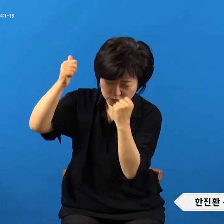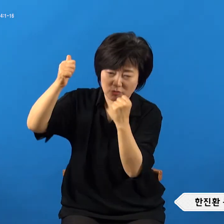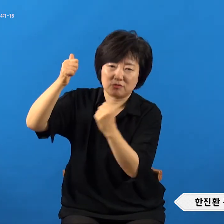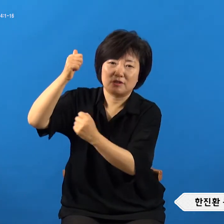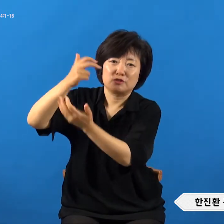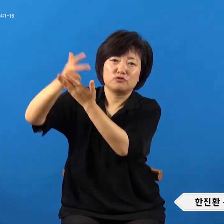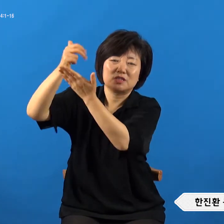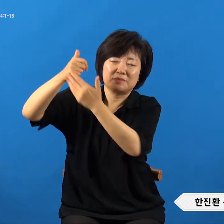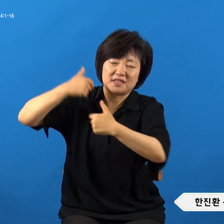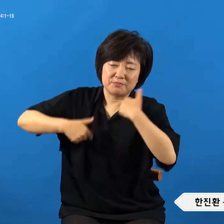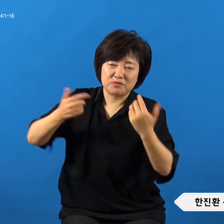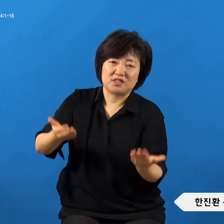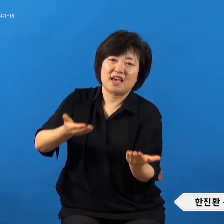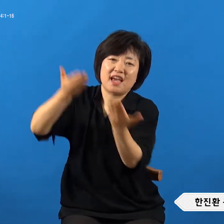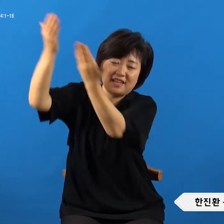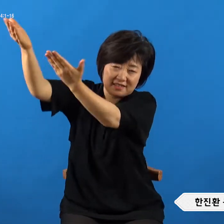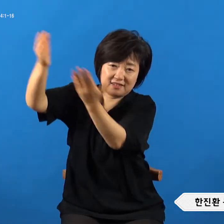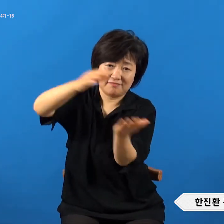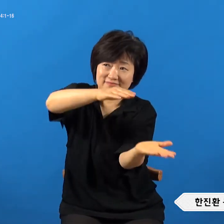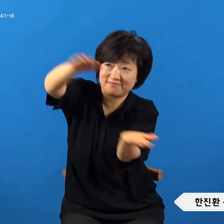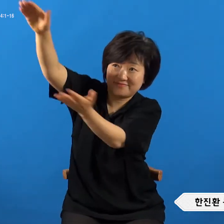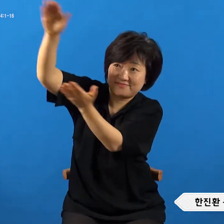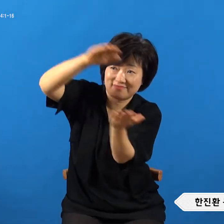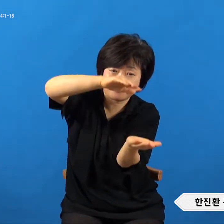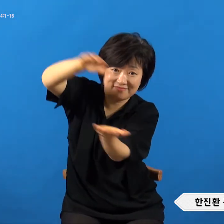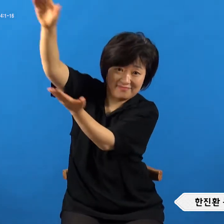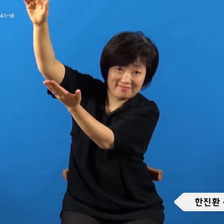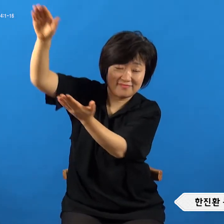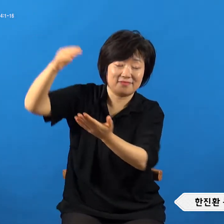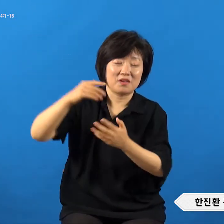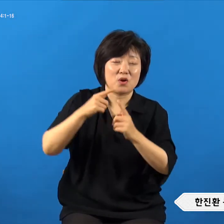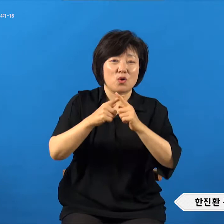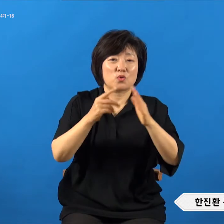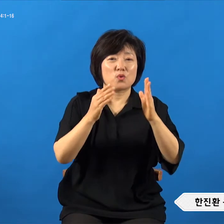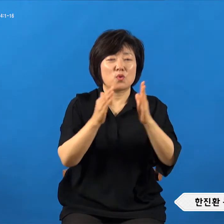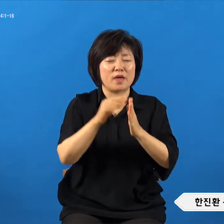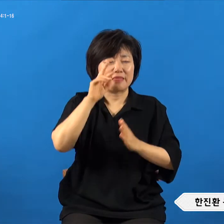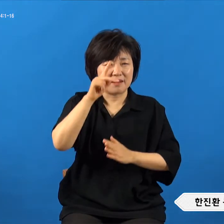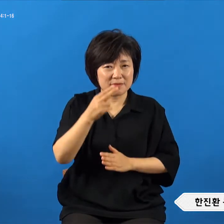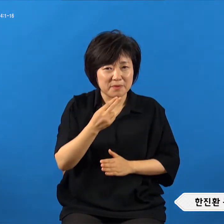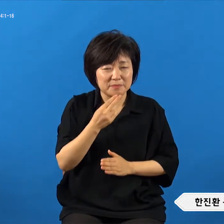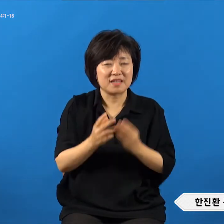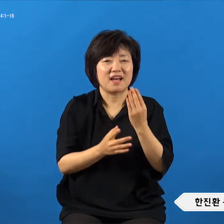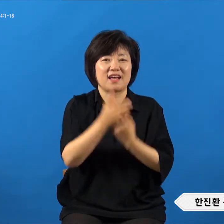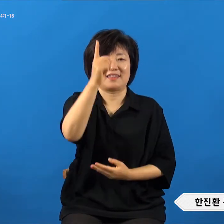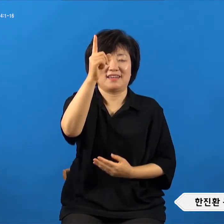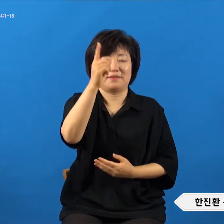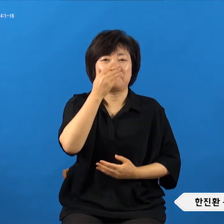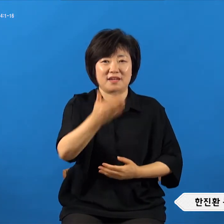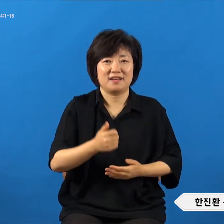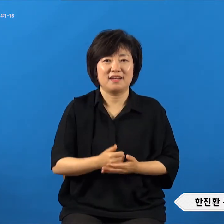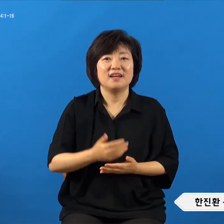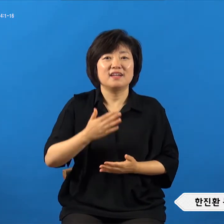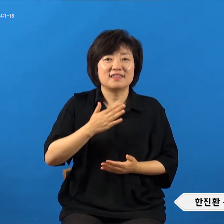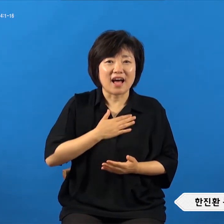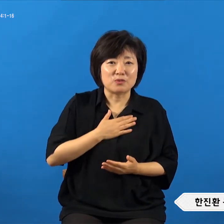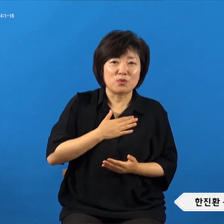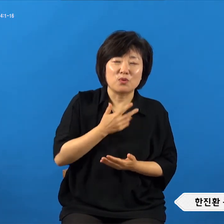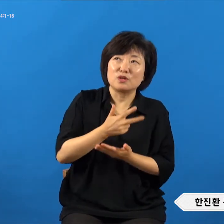하는 것입니다. 장로님들이 그렇게만 하시면 교회는 틀림없이 하나가 될 것입니다.